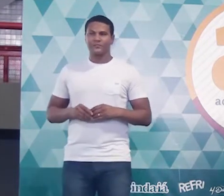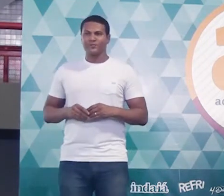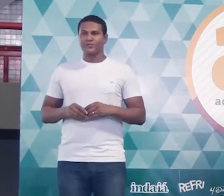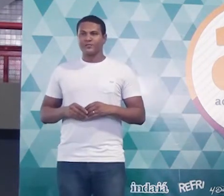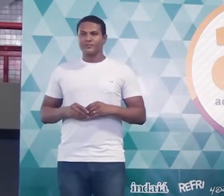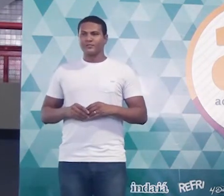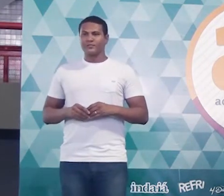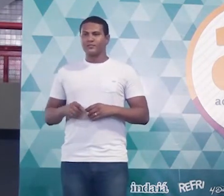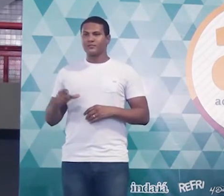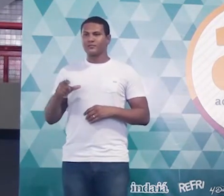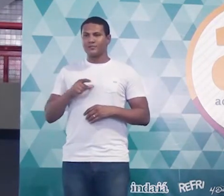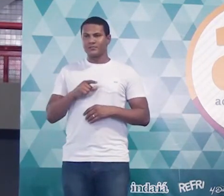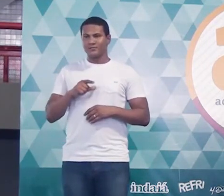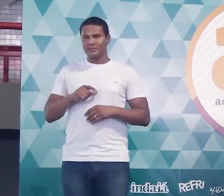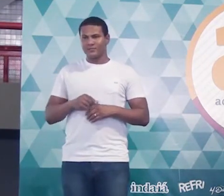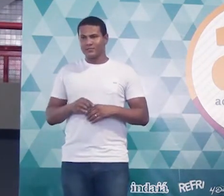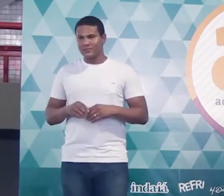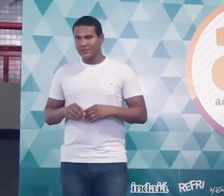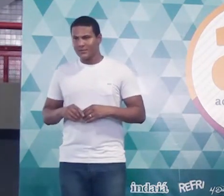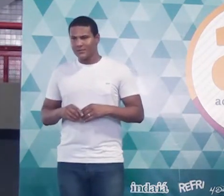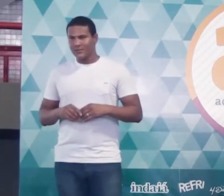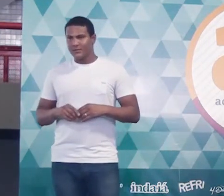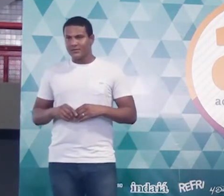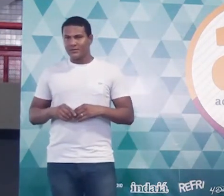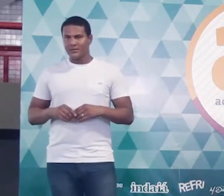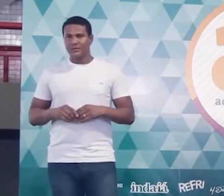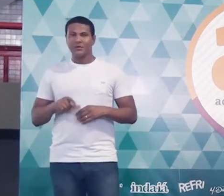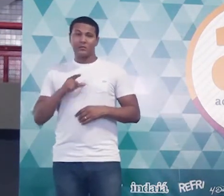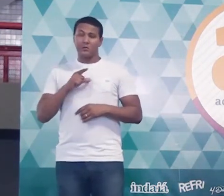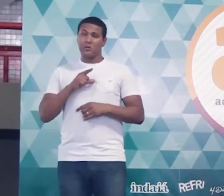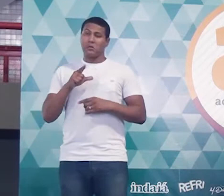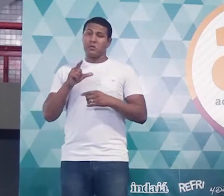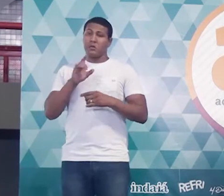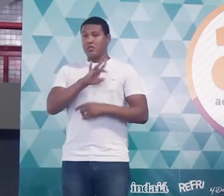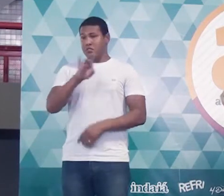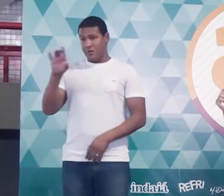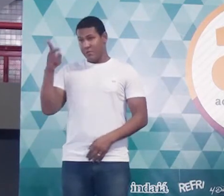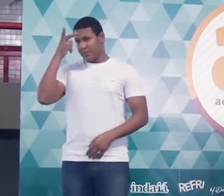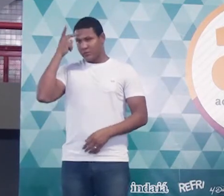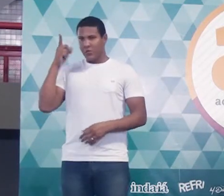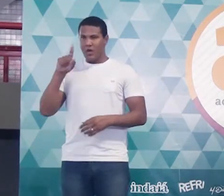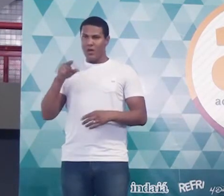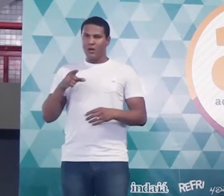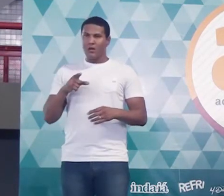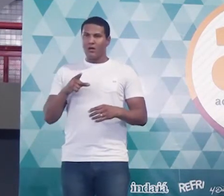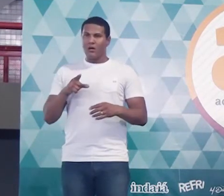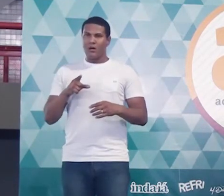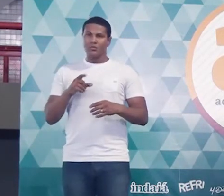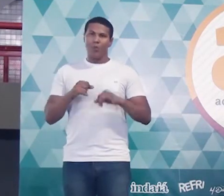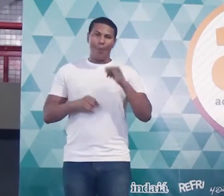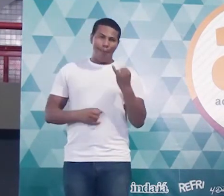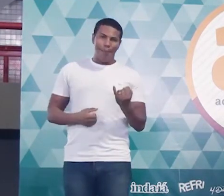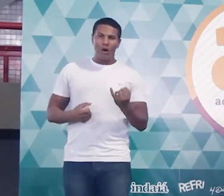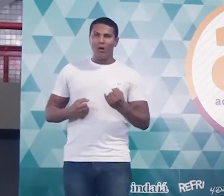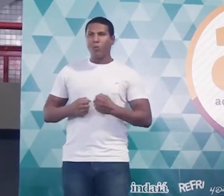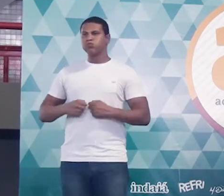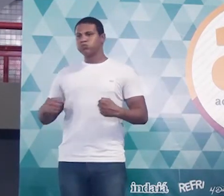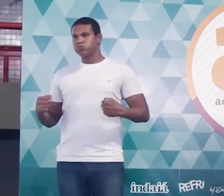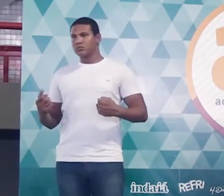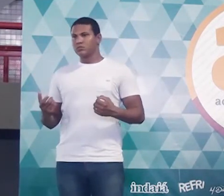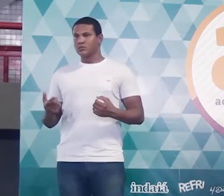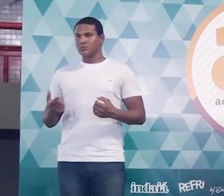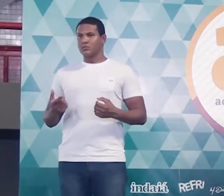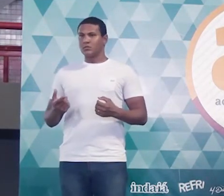Cada pessoa, né? Se é magro ou gordo, eu disse até isso. Não é por causa de ser magro ou gordo. É às vezes